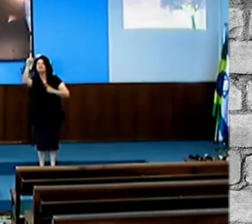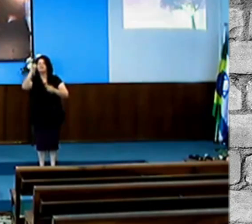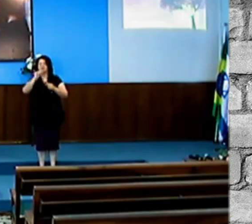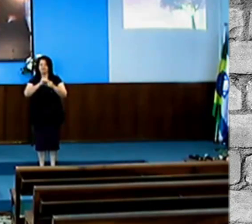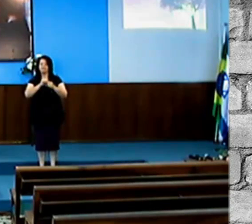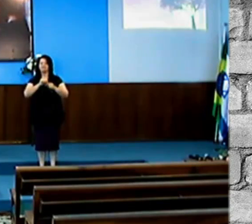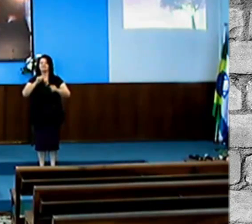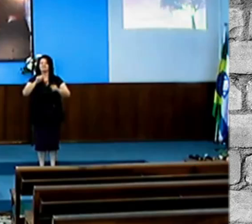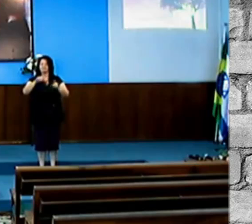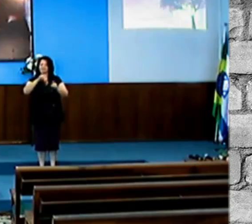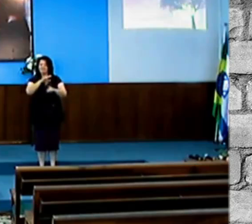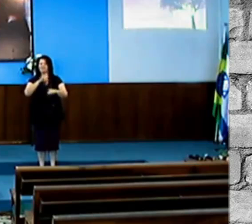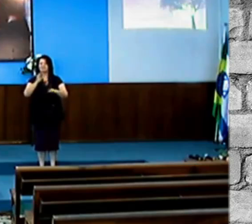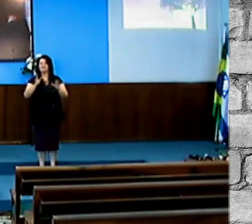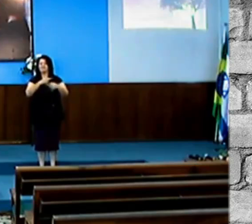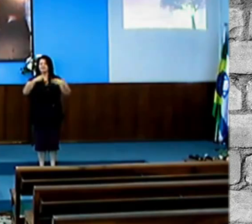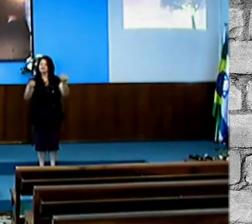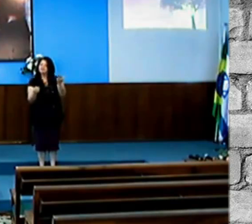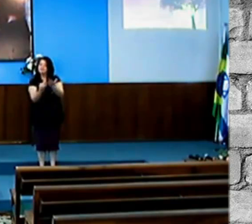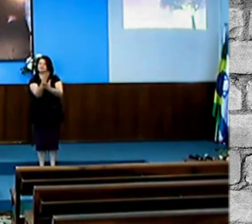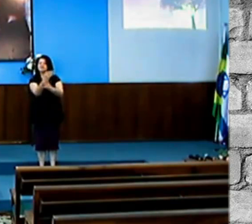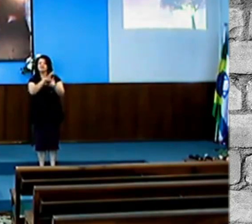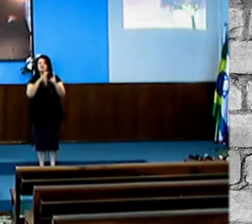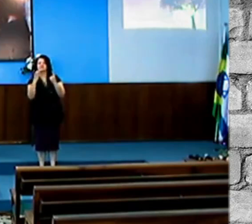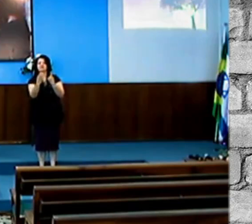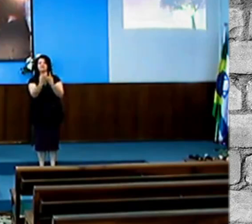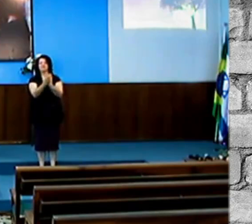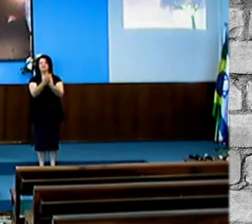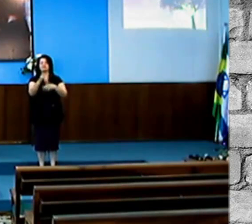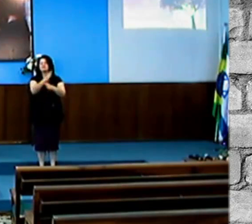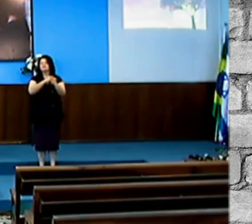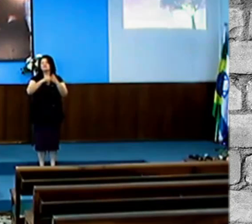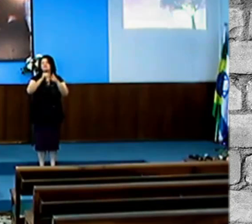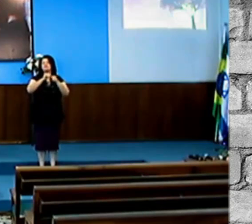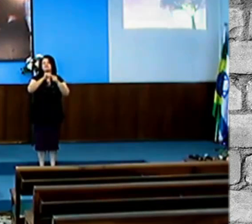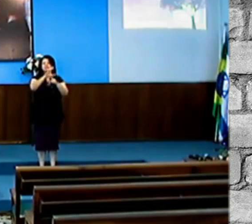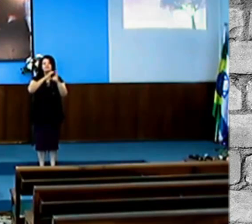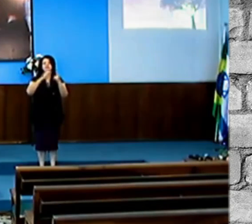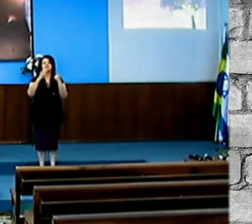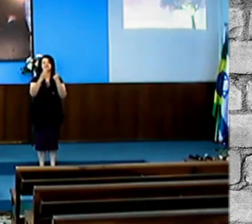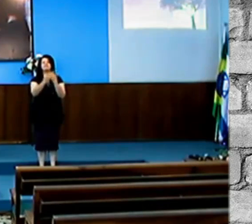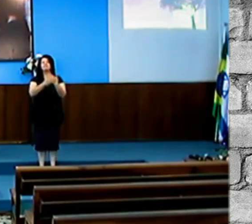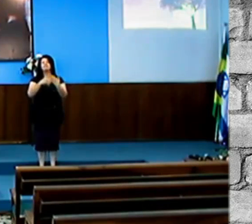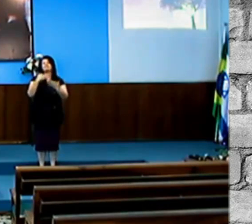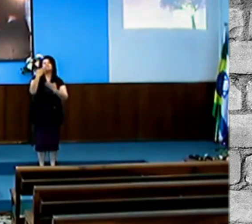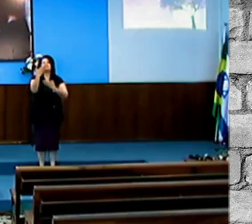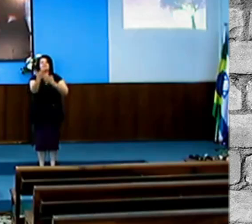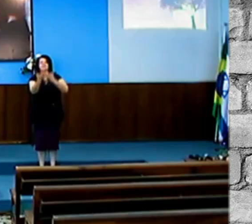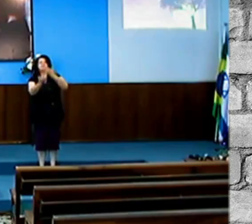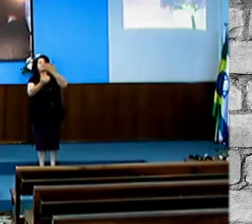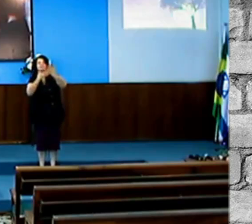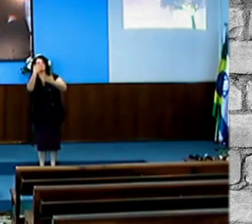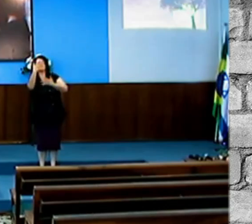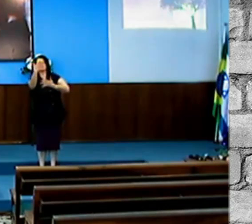isso. Então a nossa liturgia, ela é como um diálogo para com Deus, e não somente como uma apresentação ou como